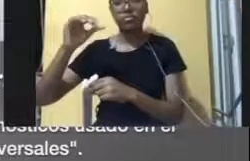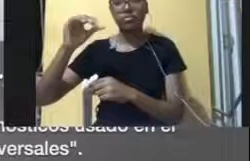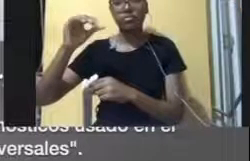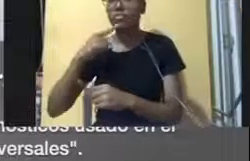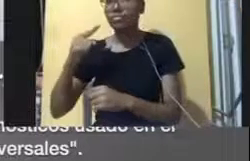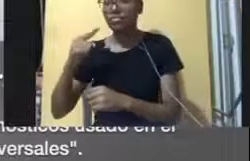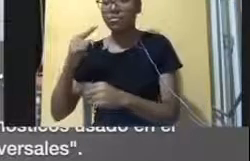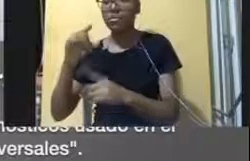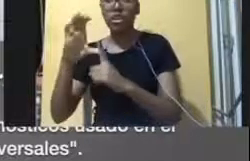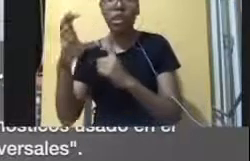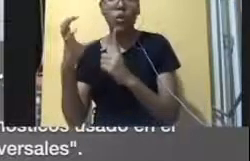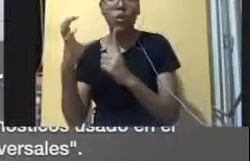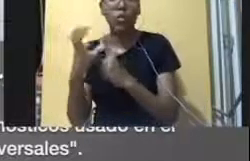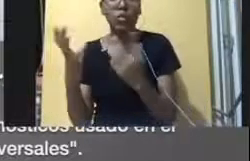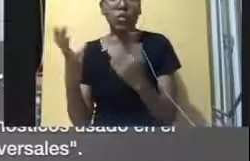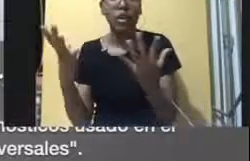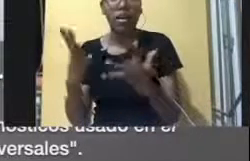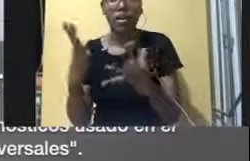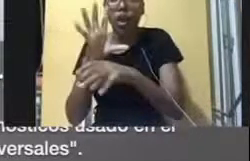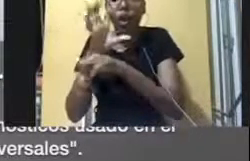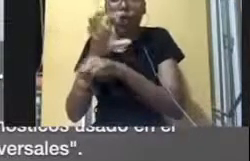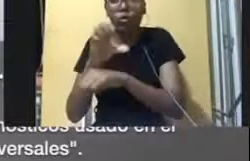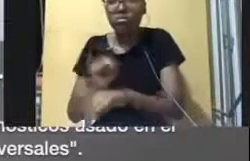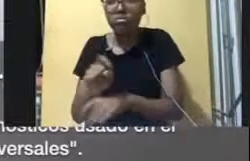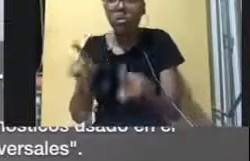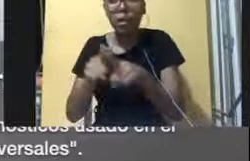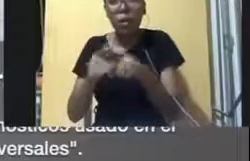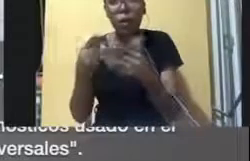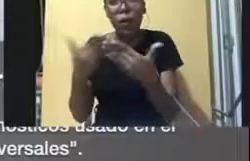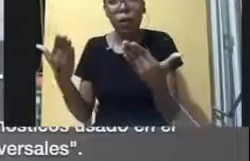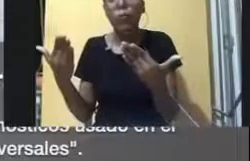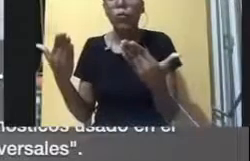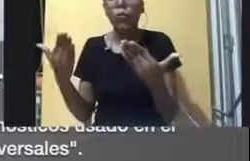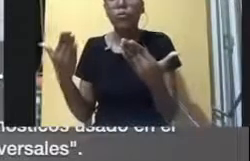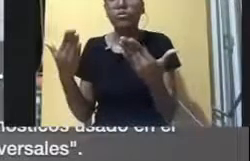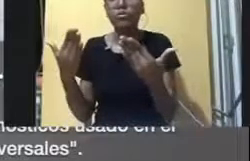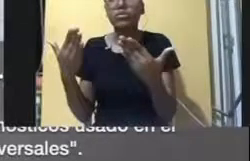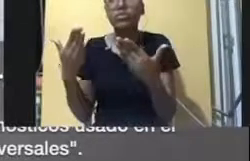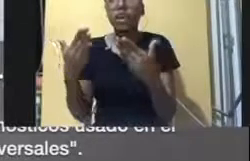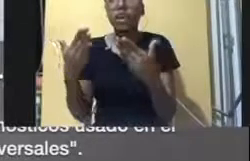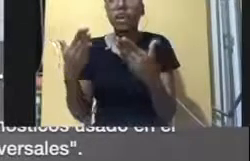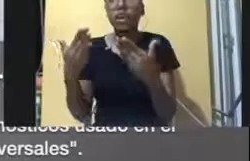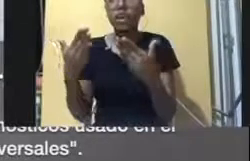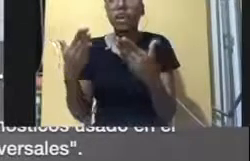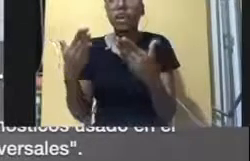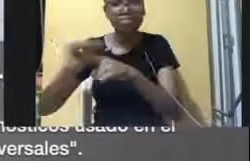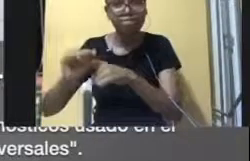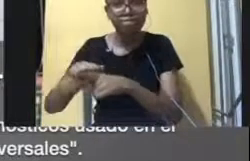prácticas sociales que regula, expresa y transforma la psiquis,